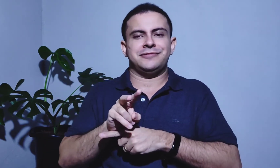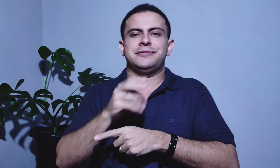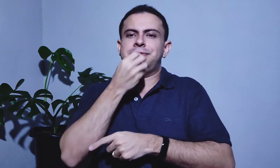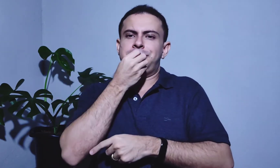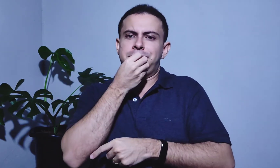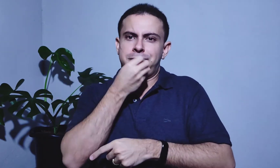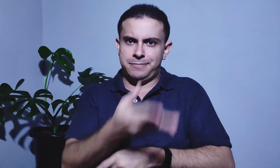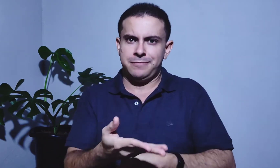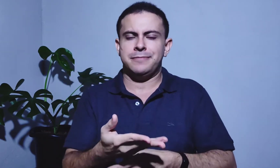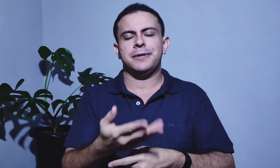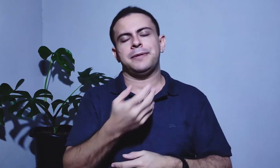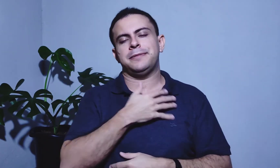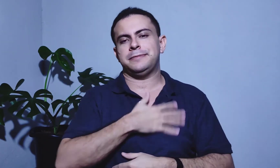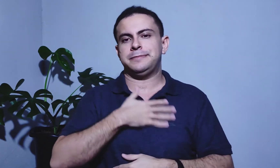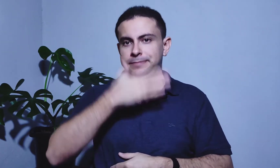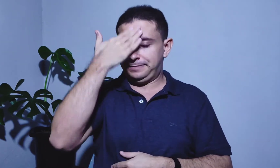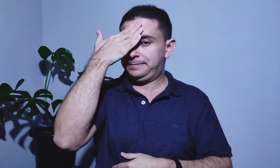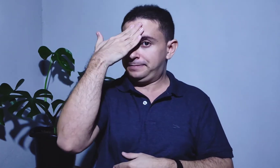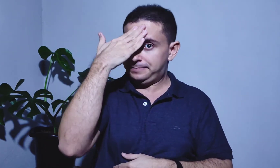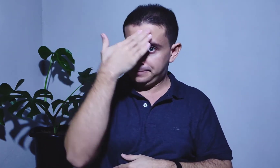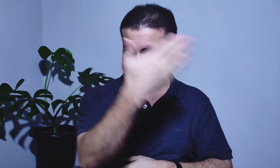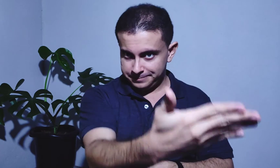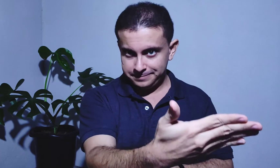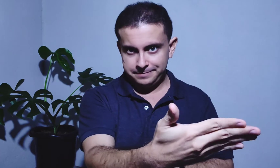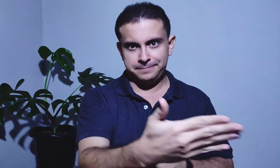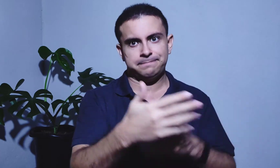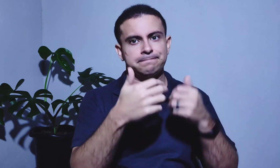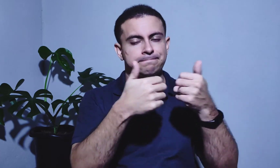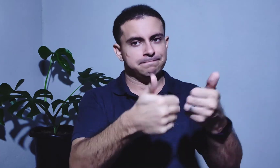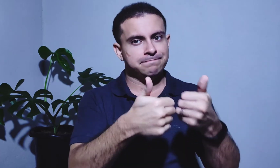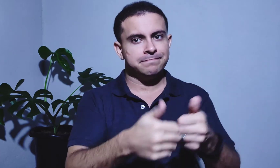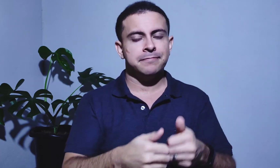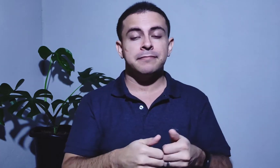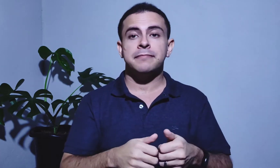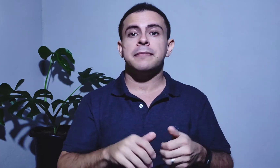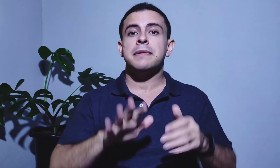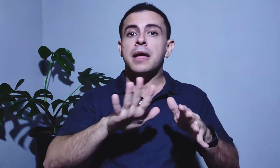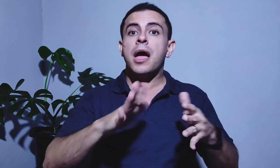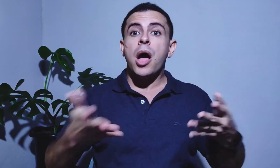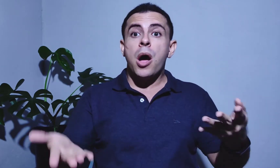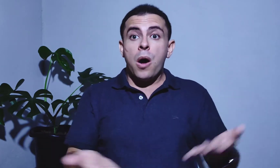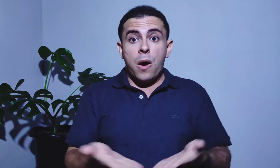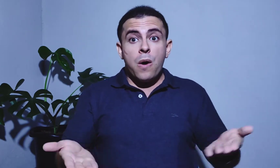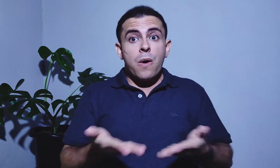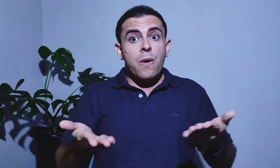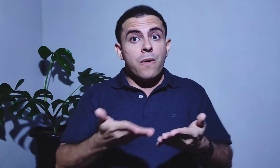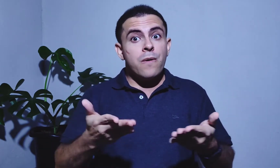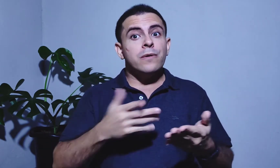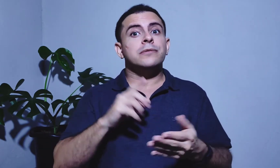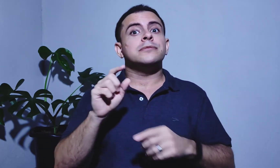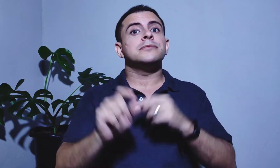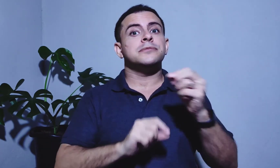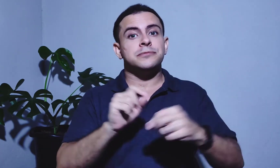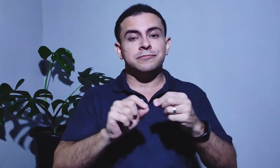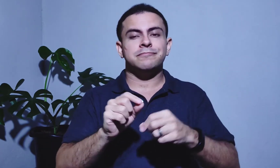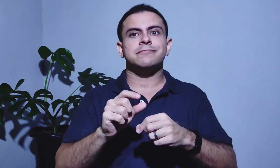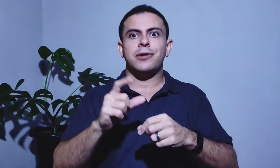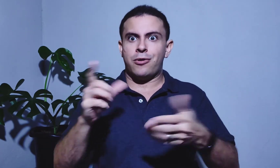me emprestou aqui o aparelho. Então eu só a agradecer a eles. Mas hoje, no dia 5 de agosto,